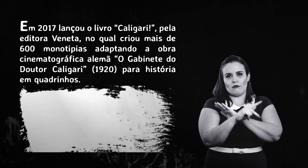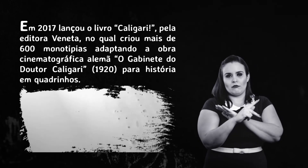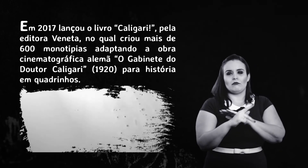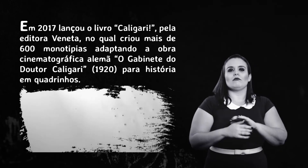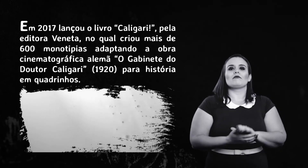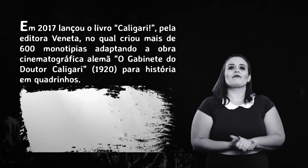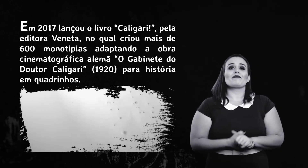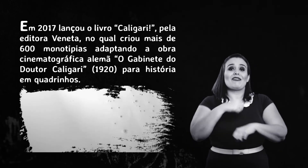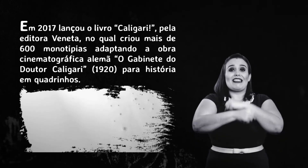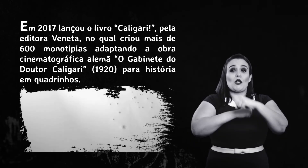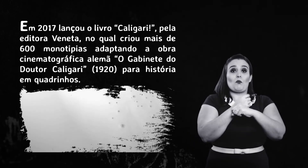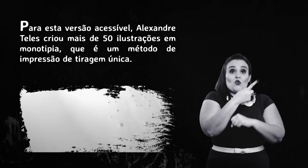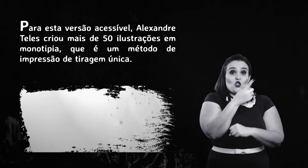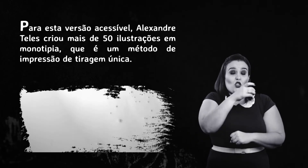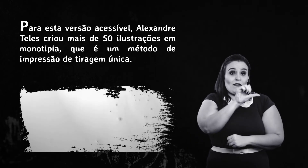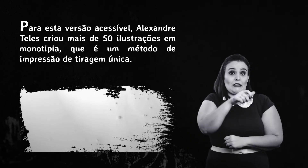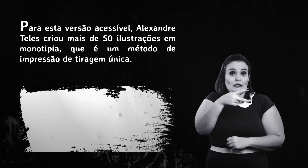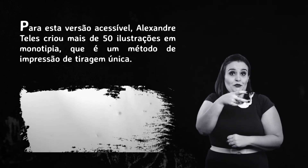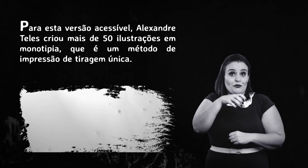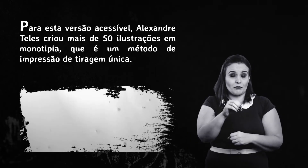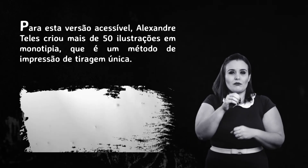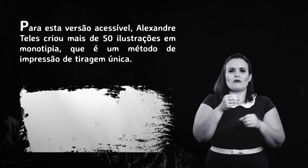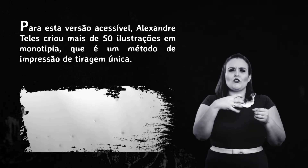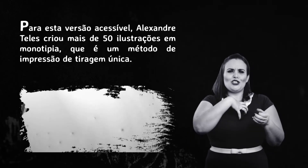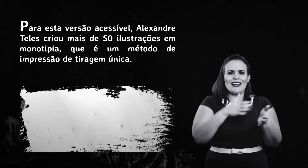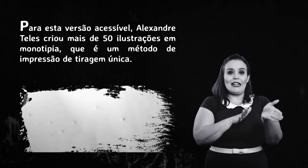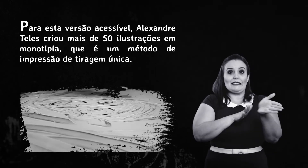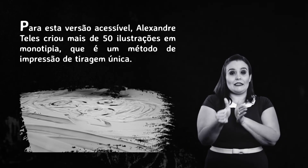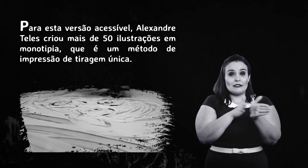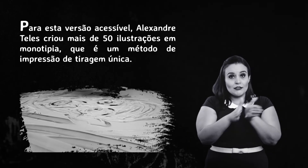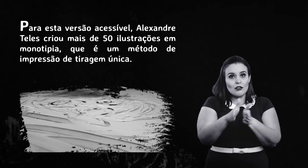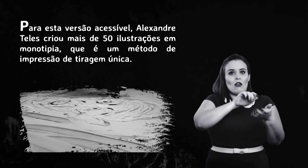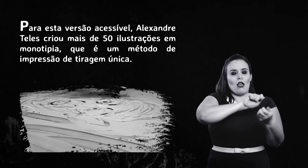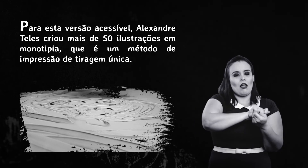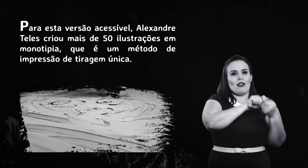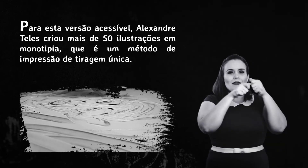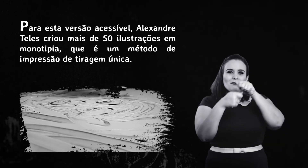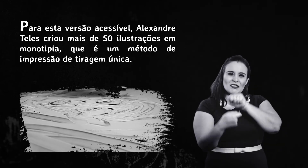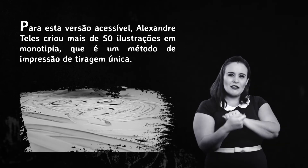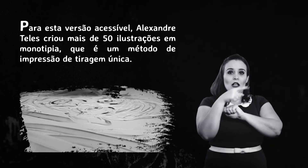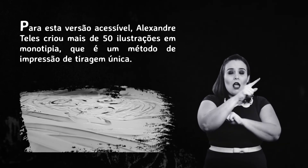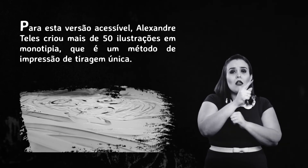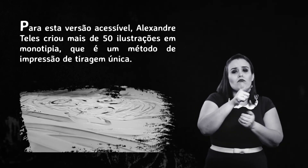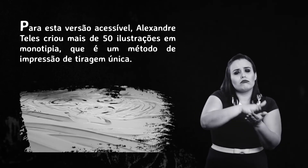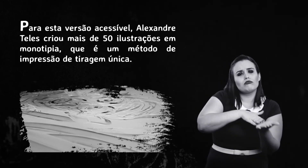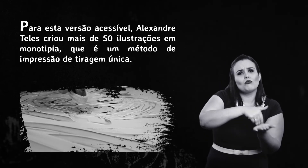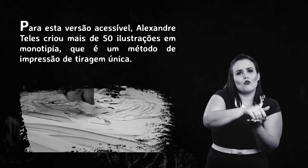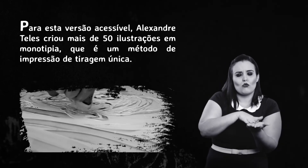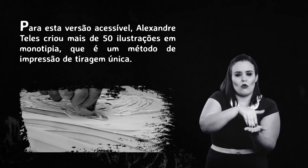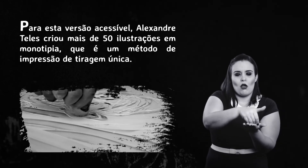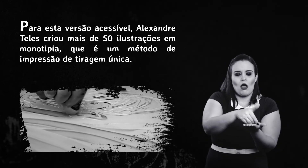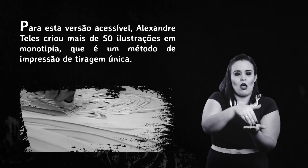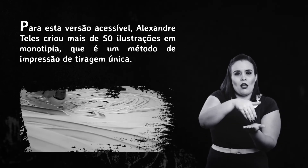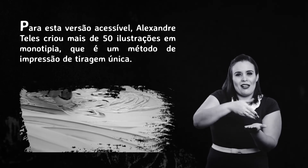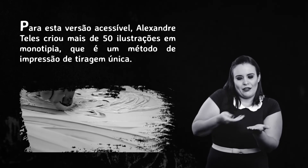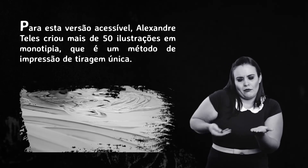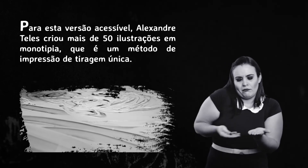história em quadrinhos. Para esta versão acessível, Alexandre Telles criou mais de 50 ilustrações em